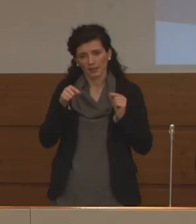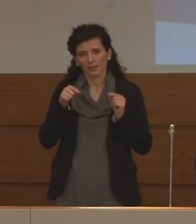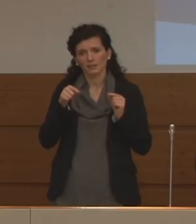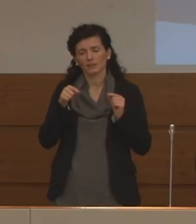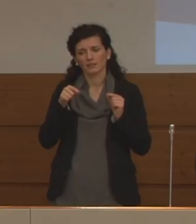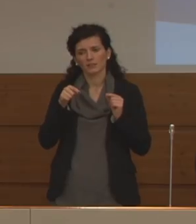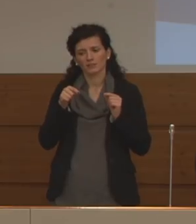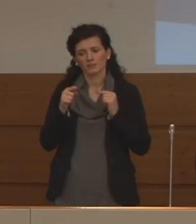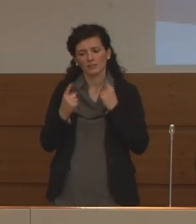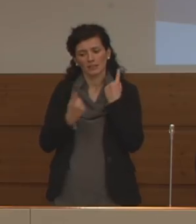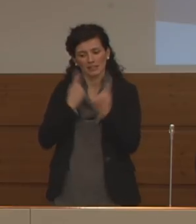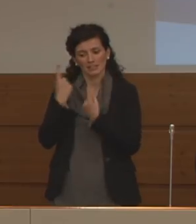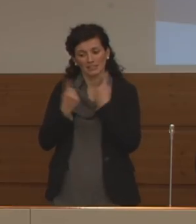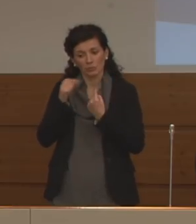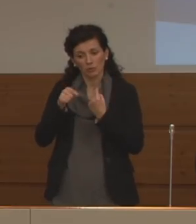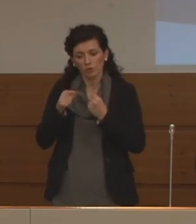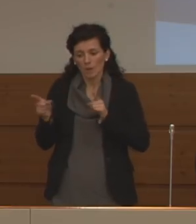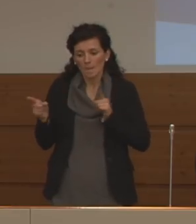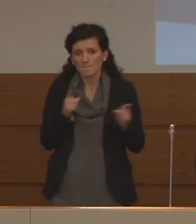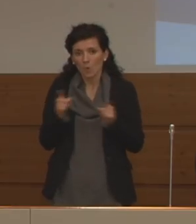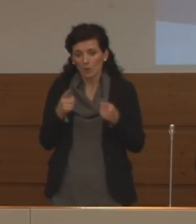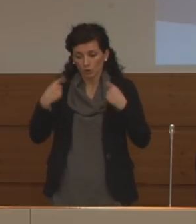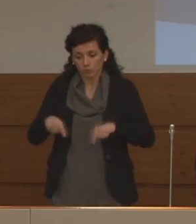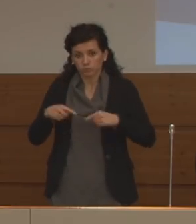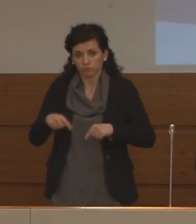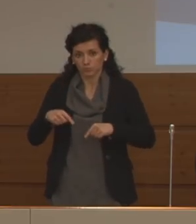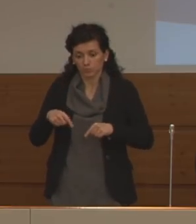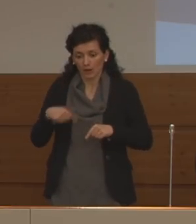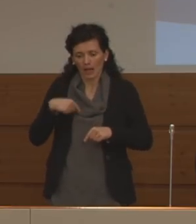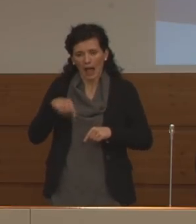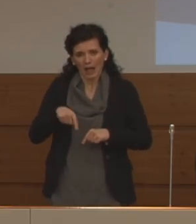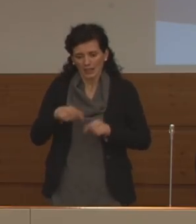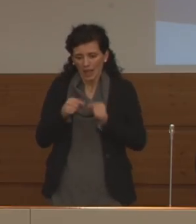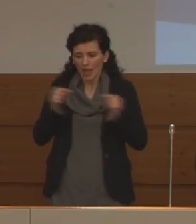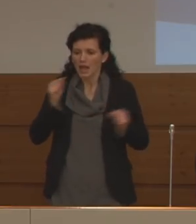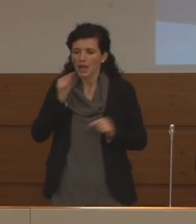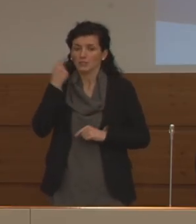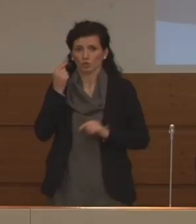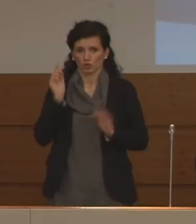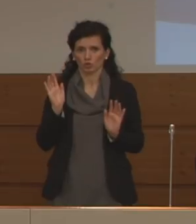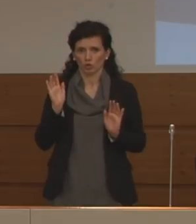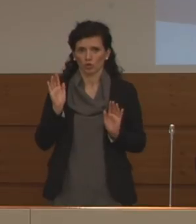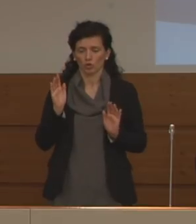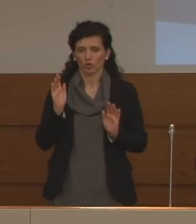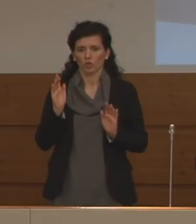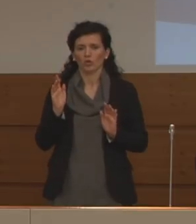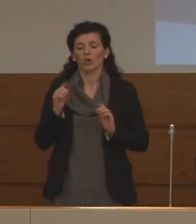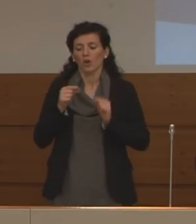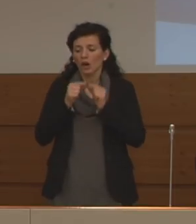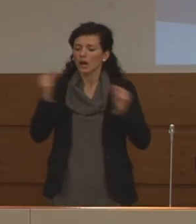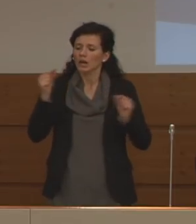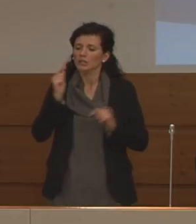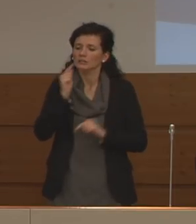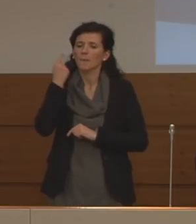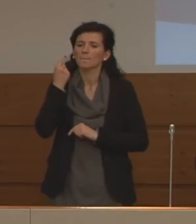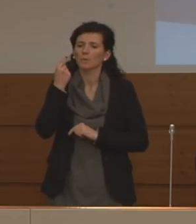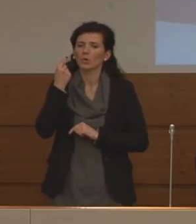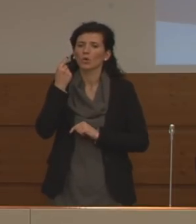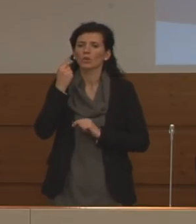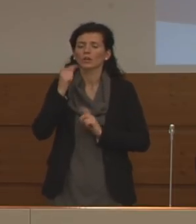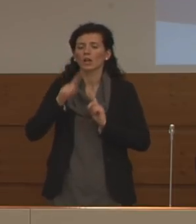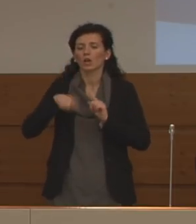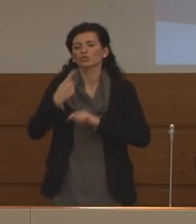situazione del momento in cui viene realizzato non certo di quella che si configura dopo